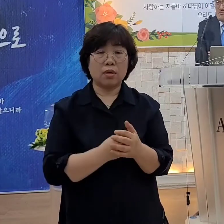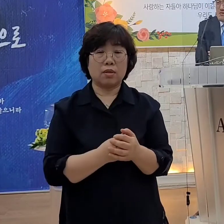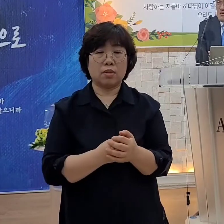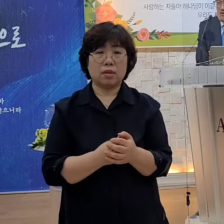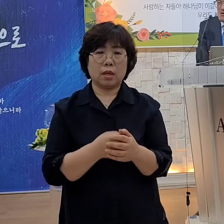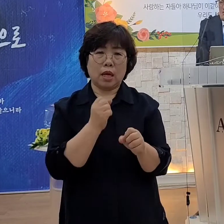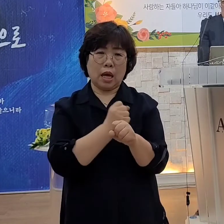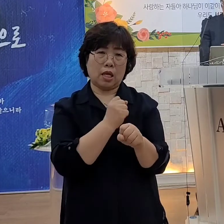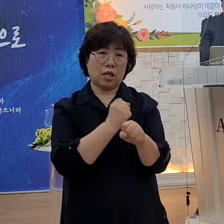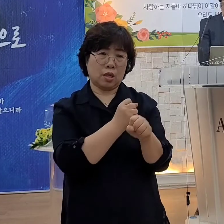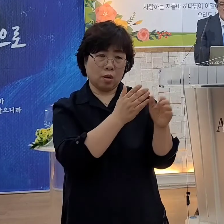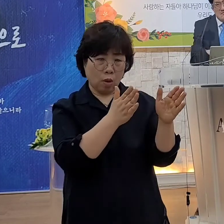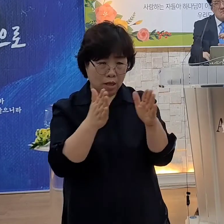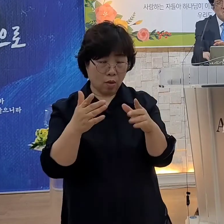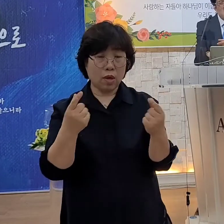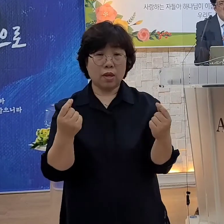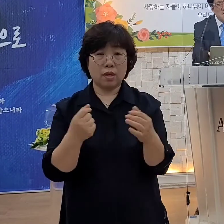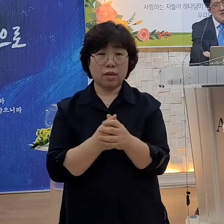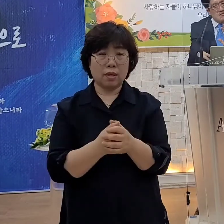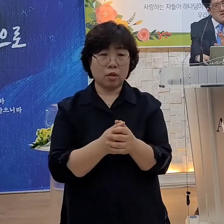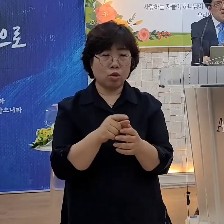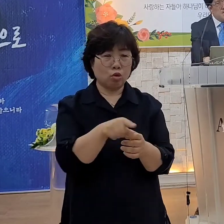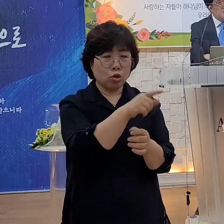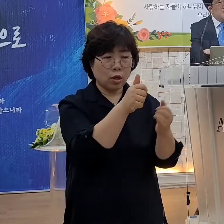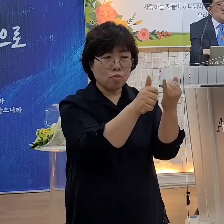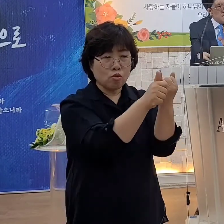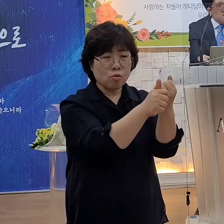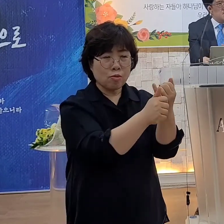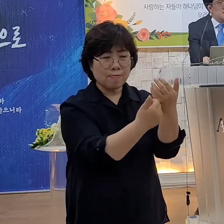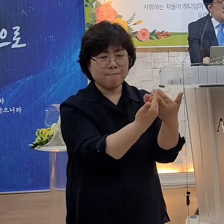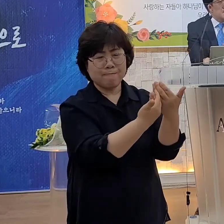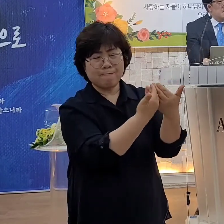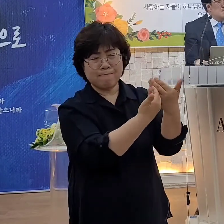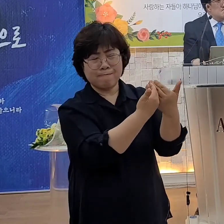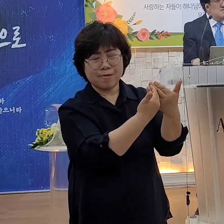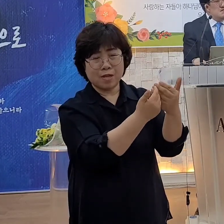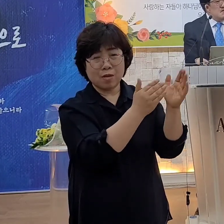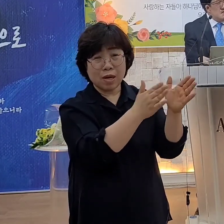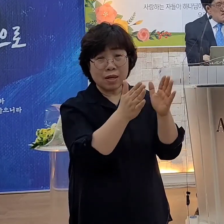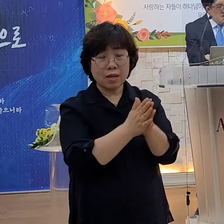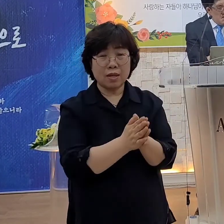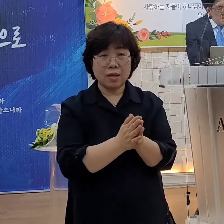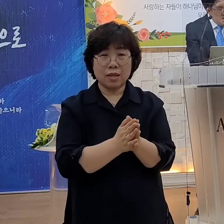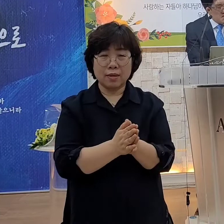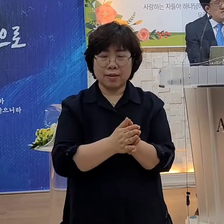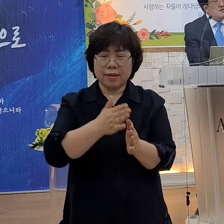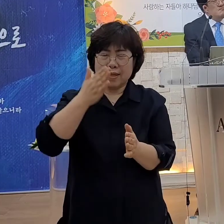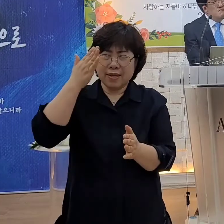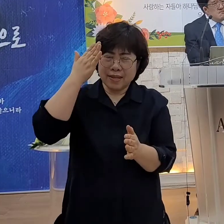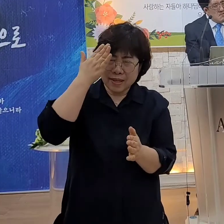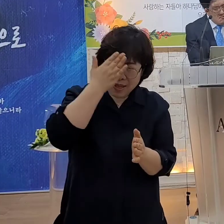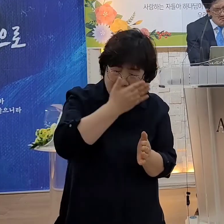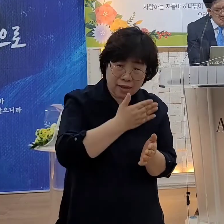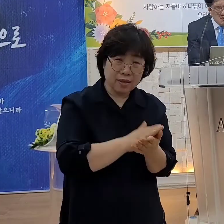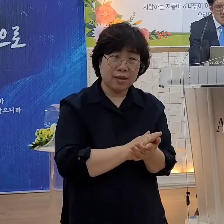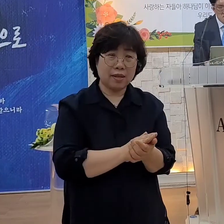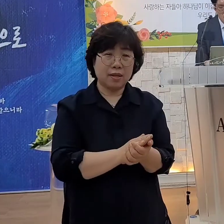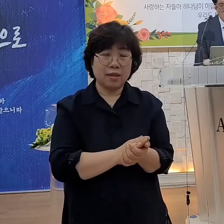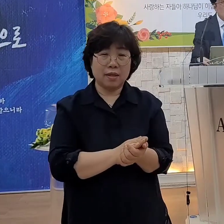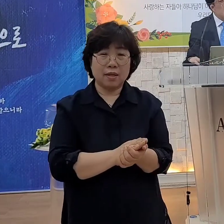놀랍지 않습니까? 우리가 이렇게 찢고 볶는 이 일상의 이 현장이 결국은 이렇게 깨끗하게 물로